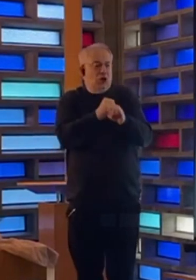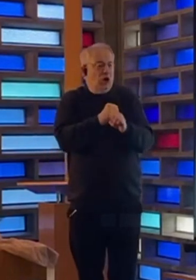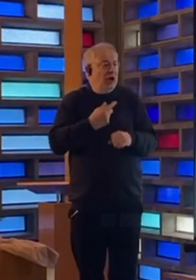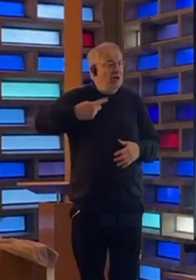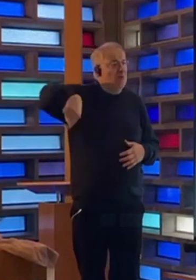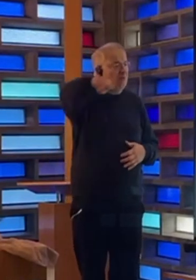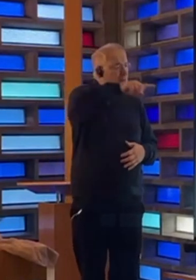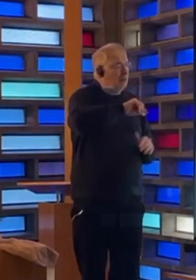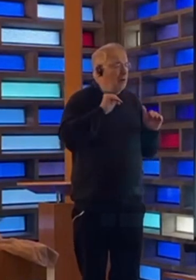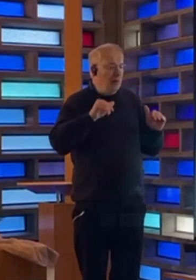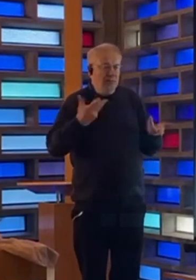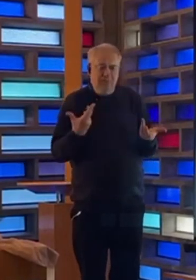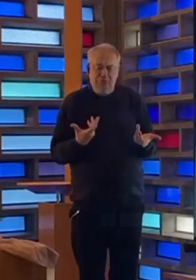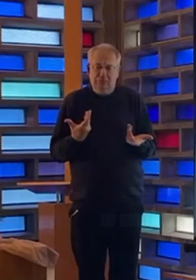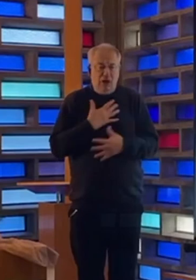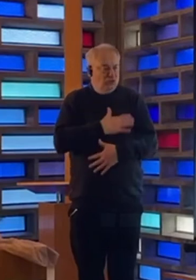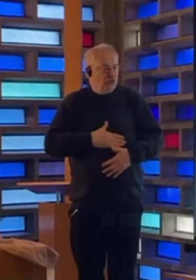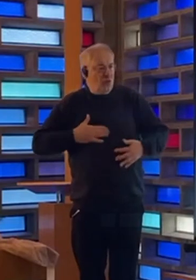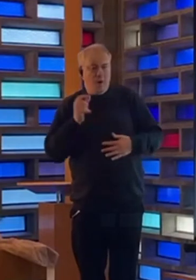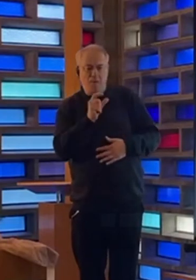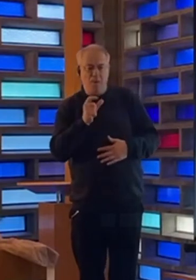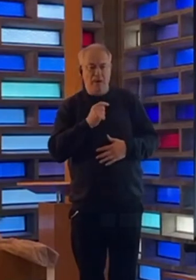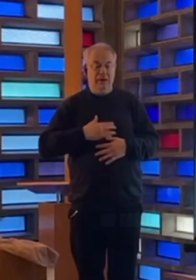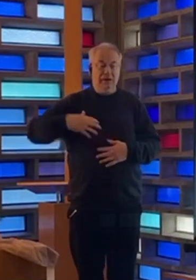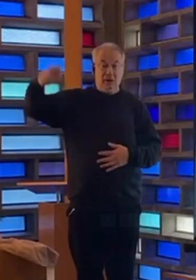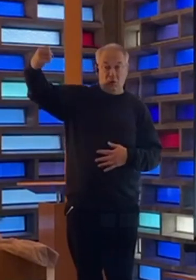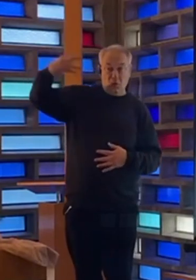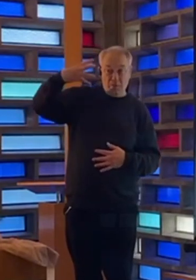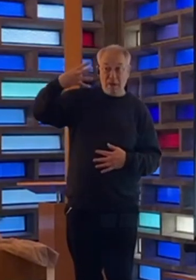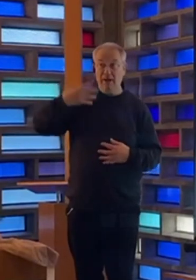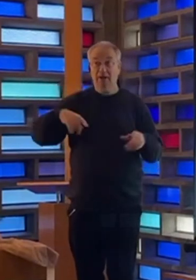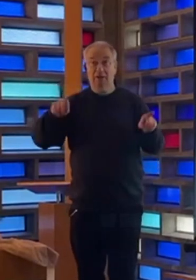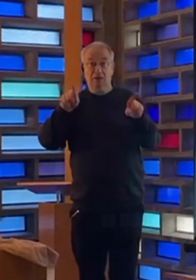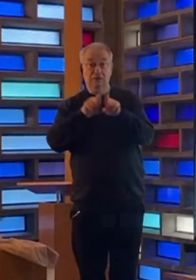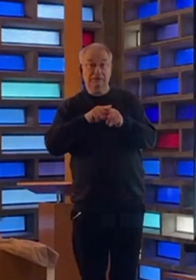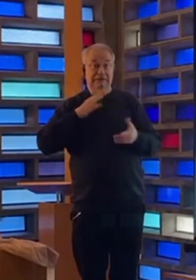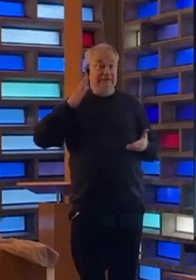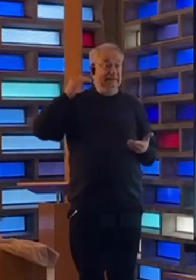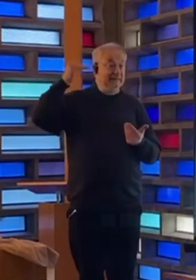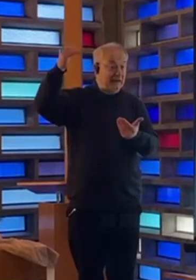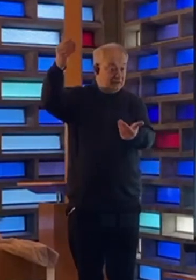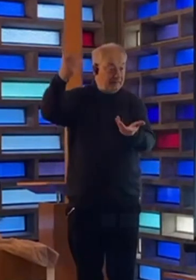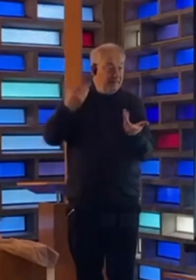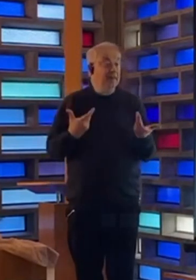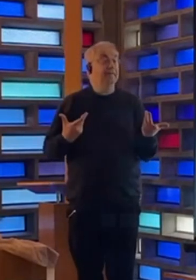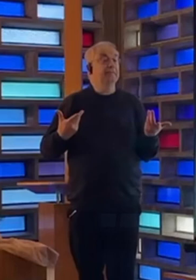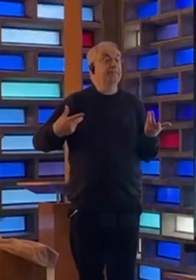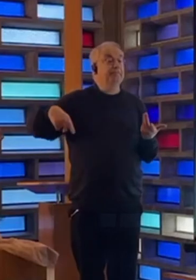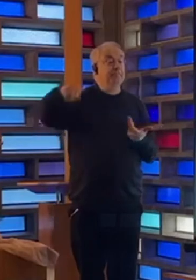vous un moment de joie, de lumière et d'espérance. Faisons reculer la